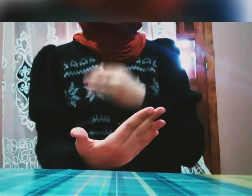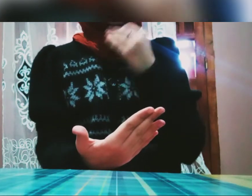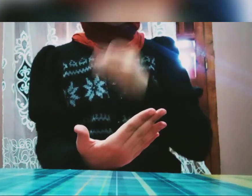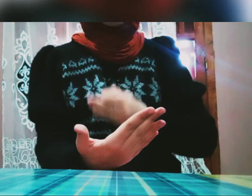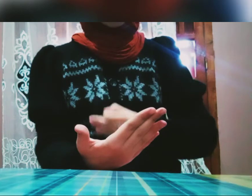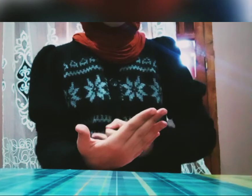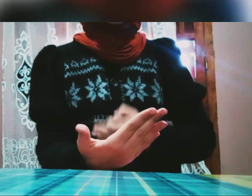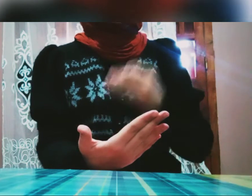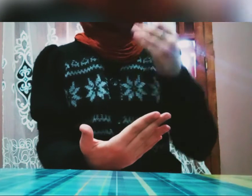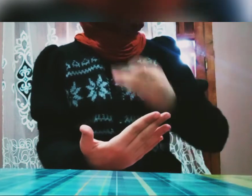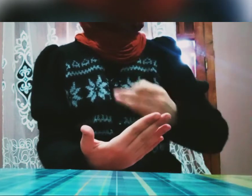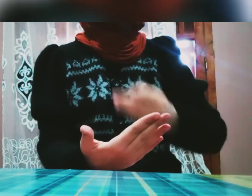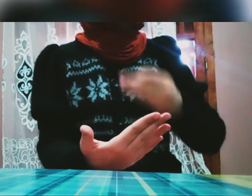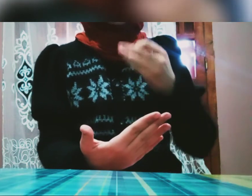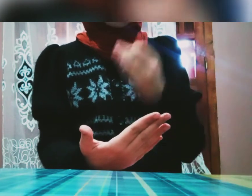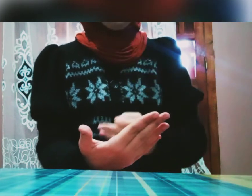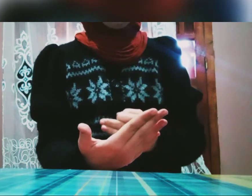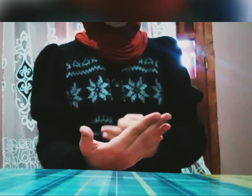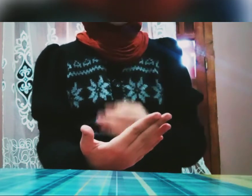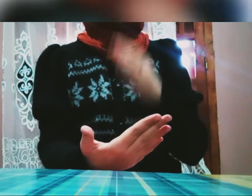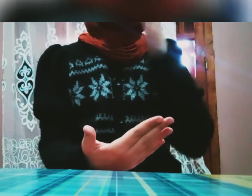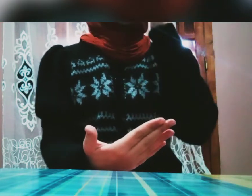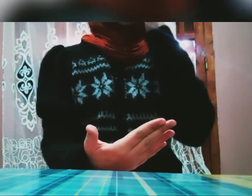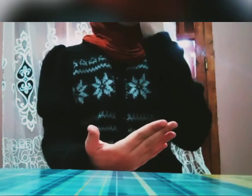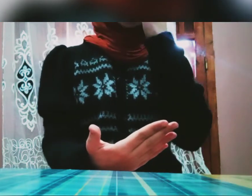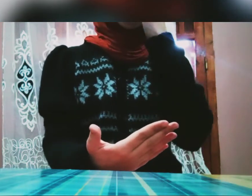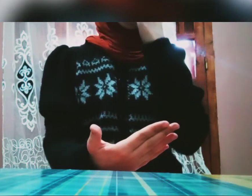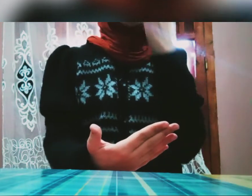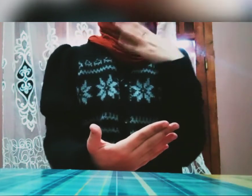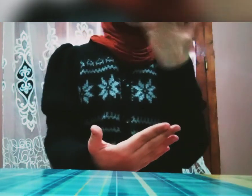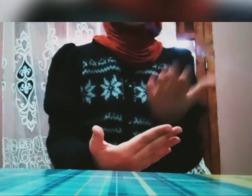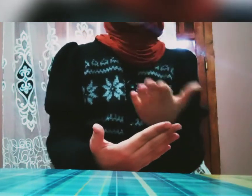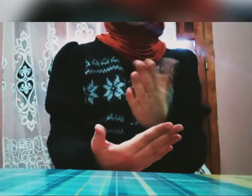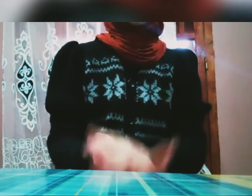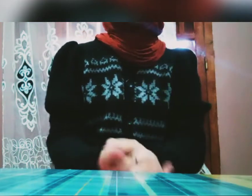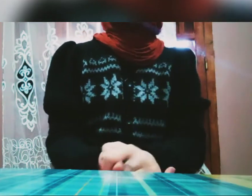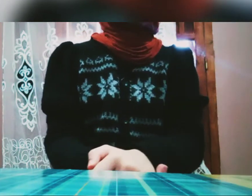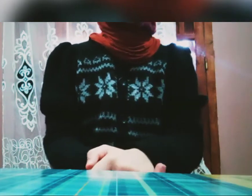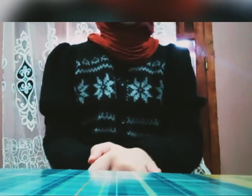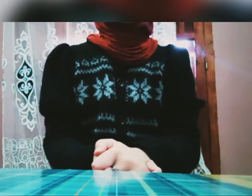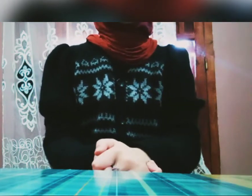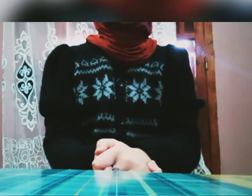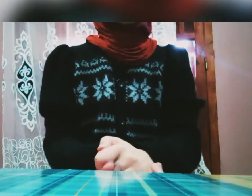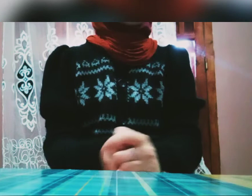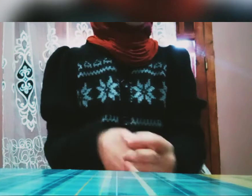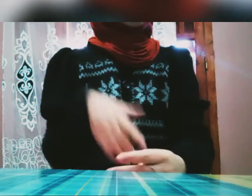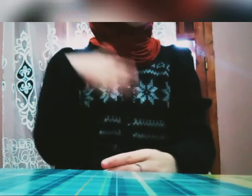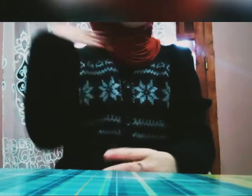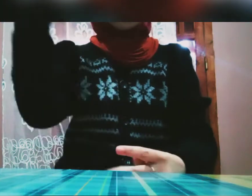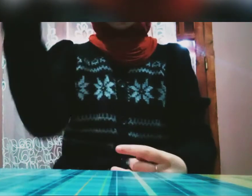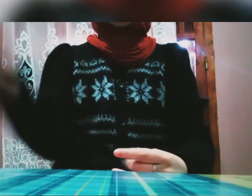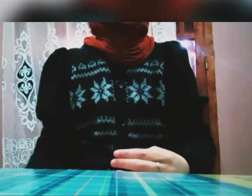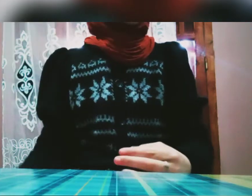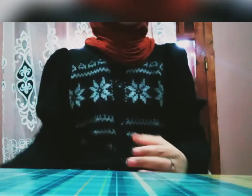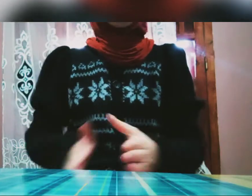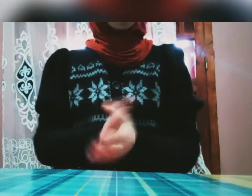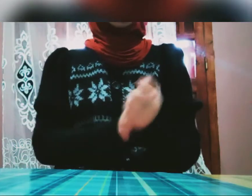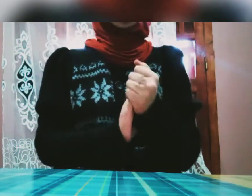منضبط في يومي، منضبط في أفكاري. نفس الشيء مثلا عندك يوم الجمعة مثلا هو